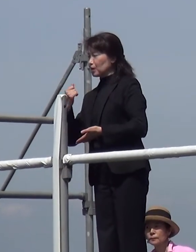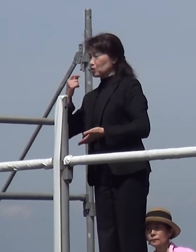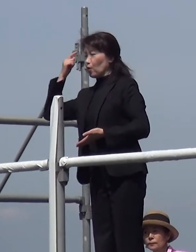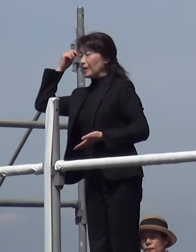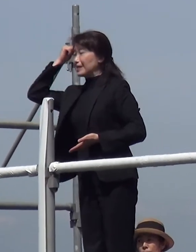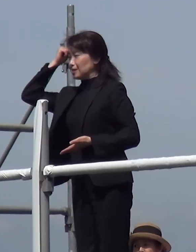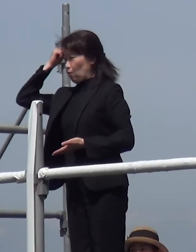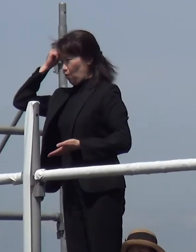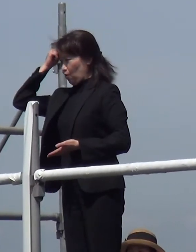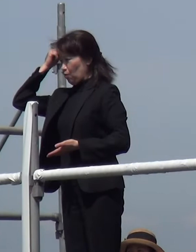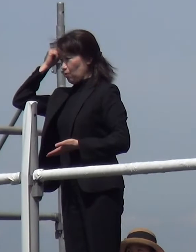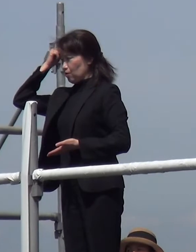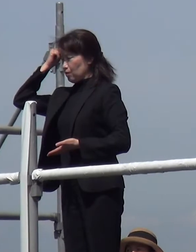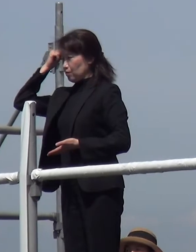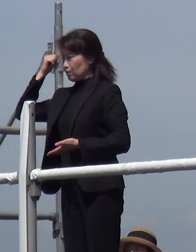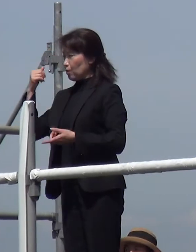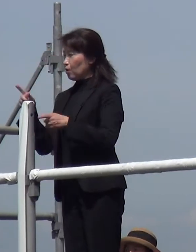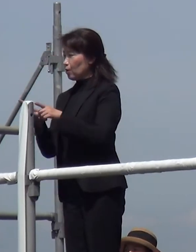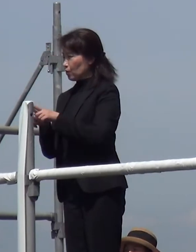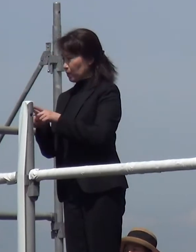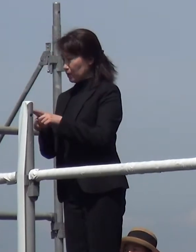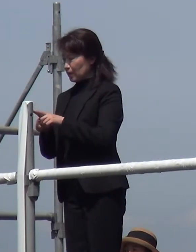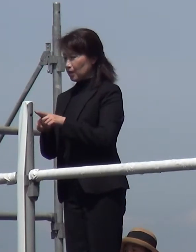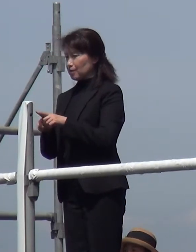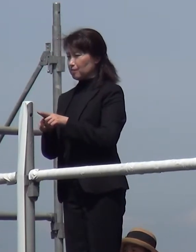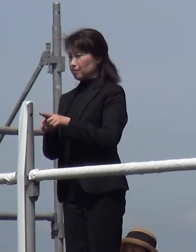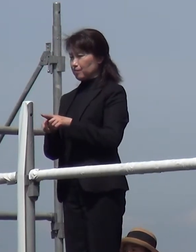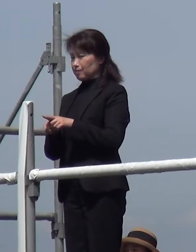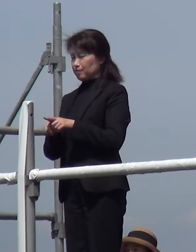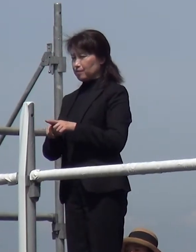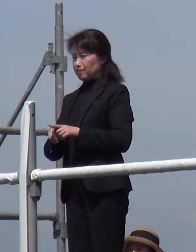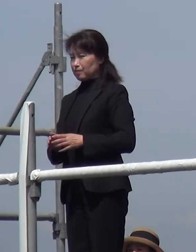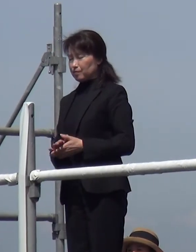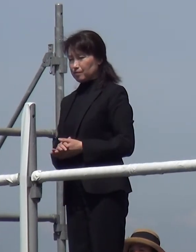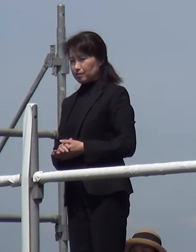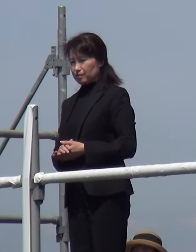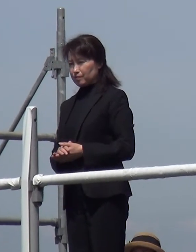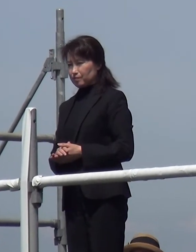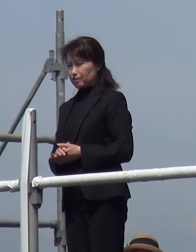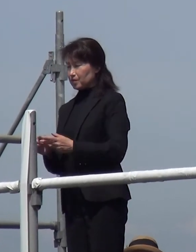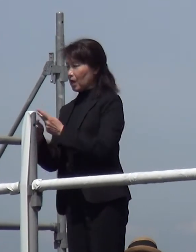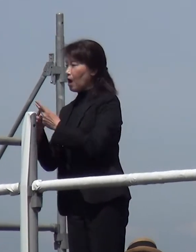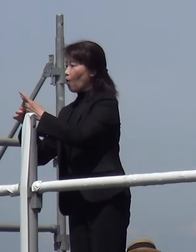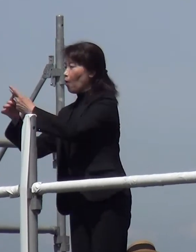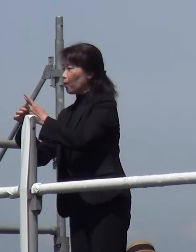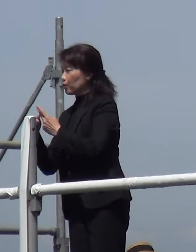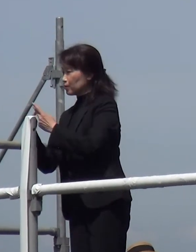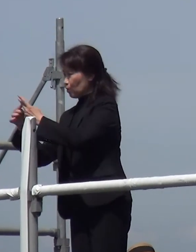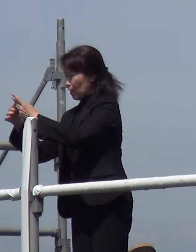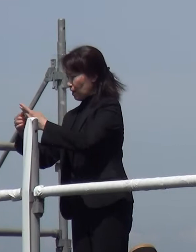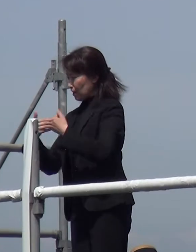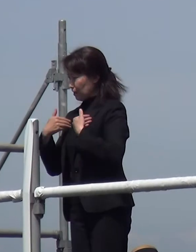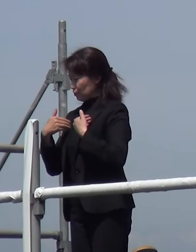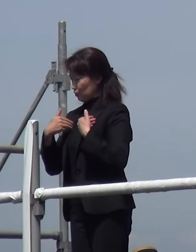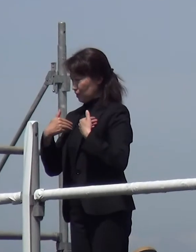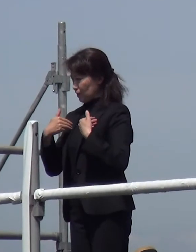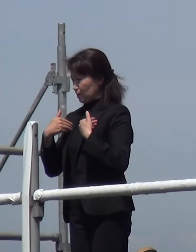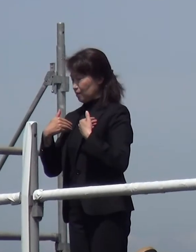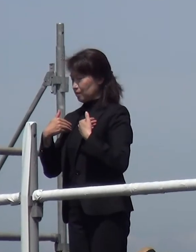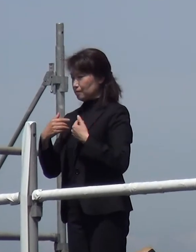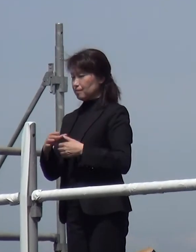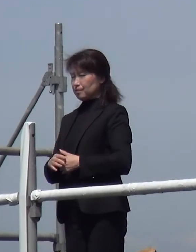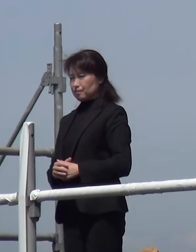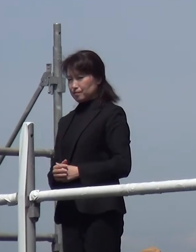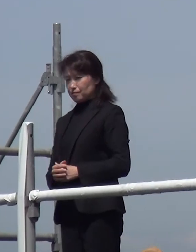とともに読んだと。それを聞いた往復書簡をしようではないかということなん